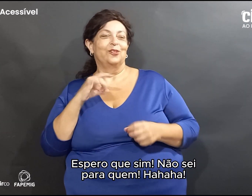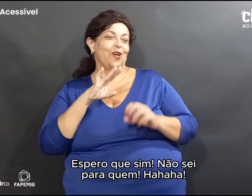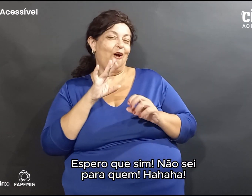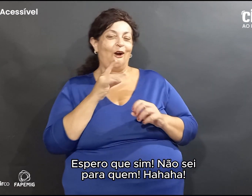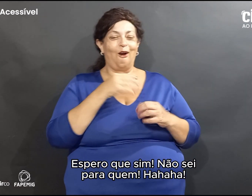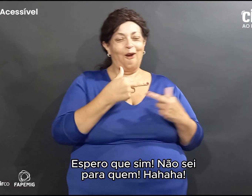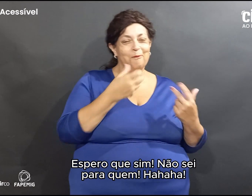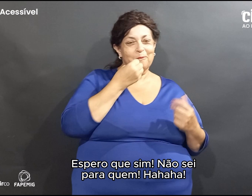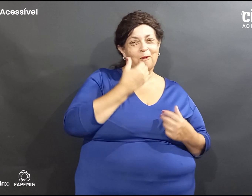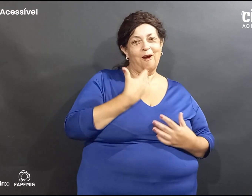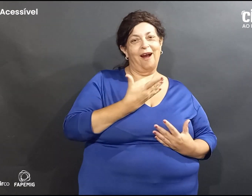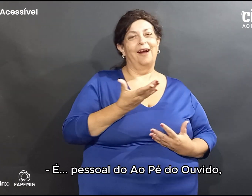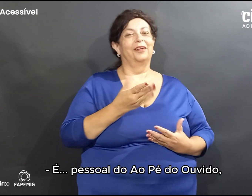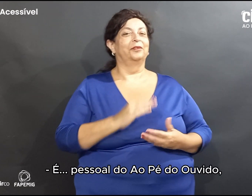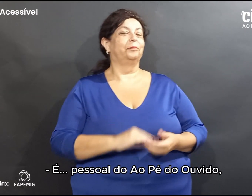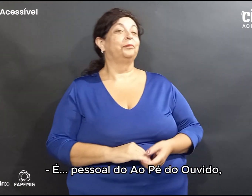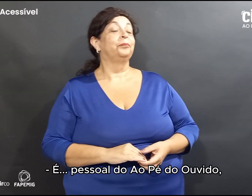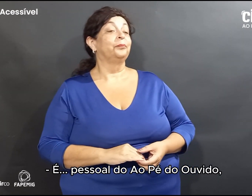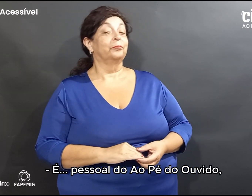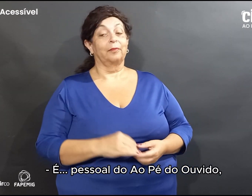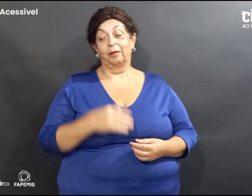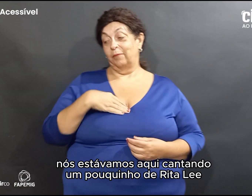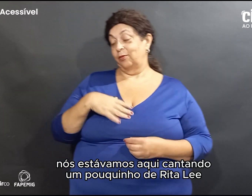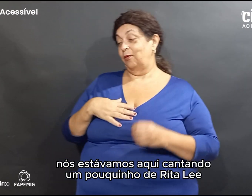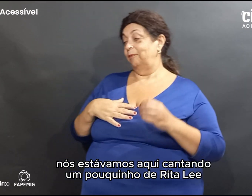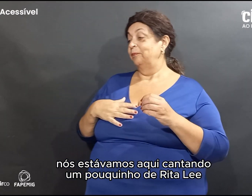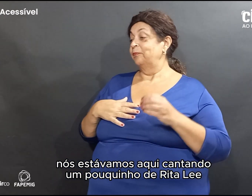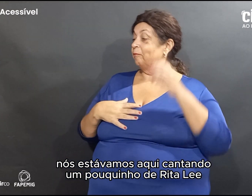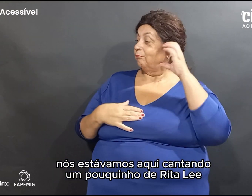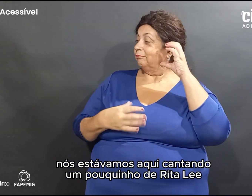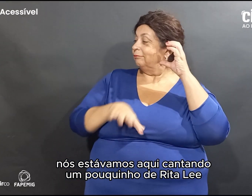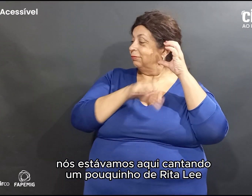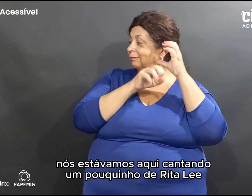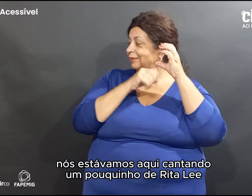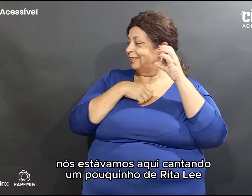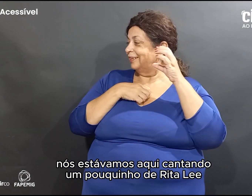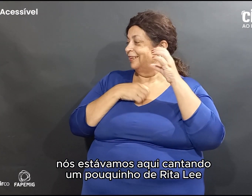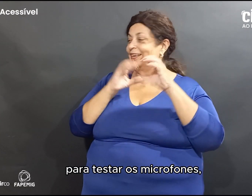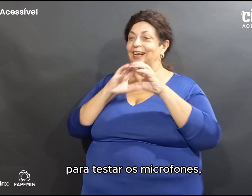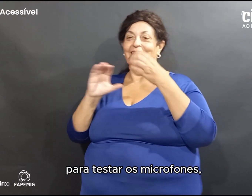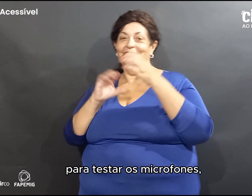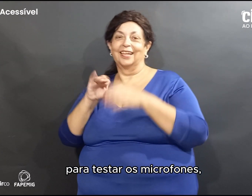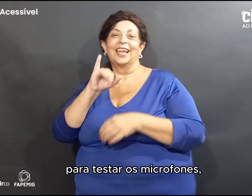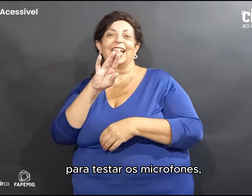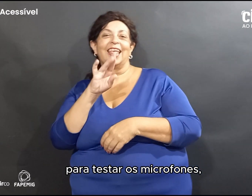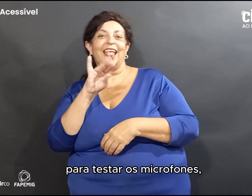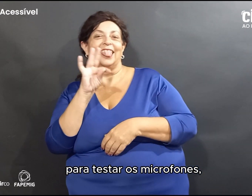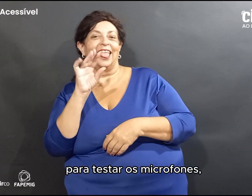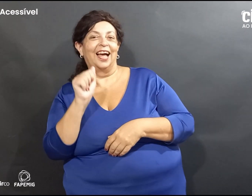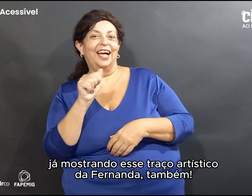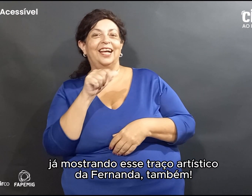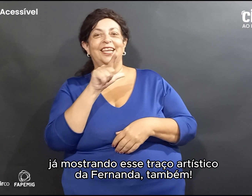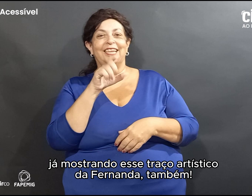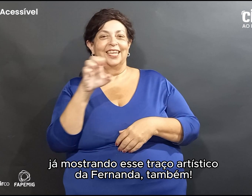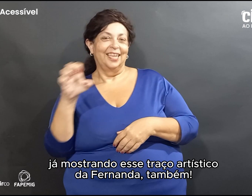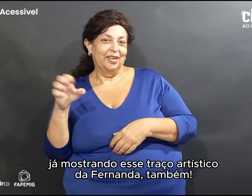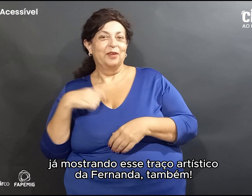quem. O pessoal do Ao Pé do Ouvido, nós estávamos aqui cantando um pouquinho de Rita Lee para testar os microfones, já mostrando esse